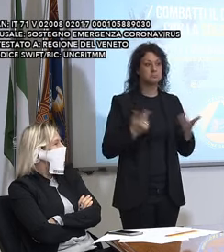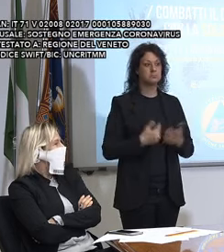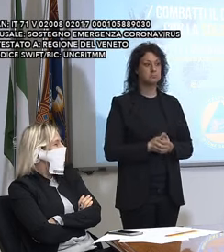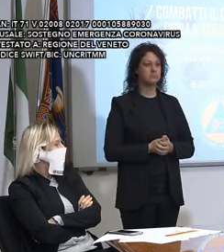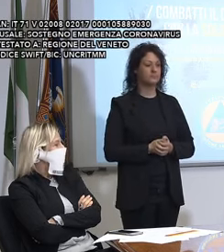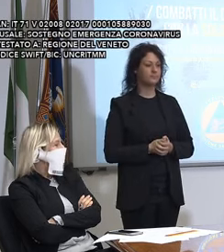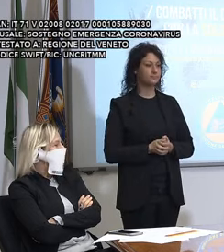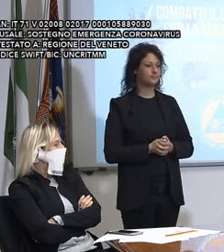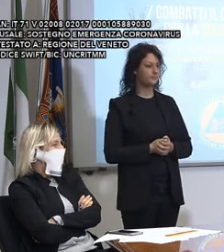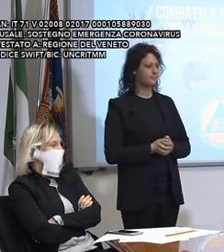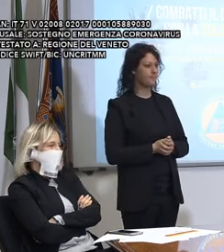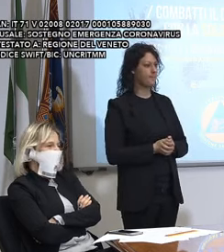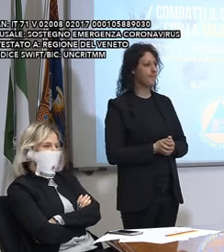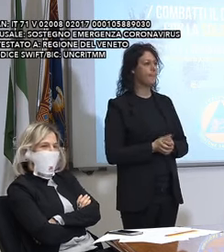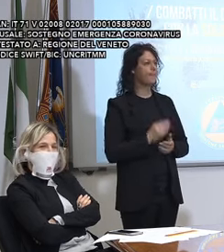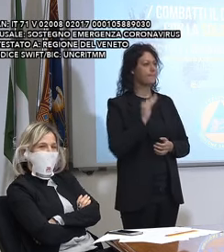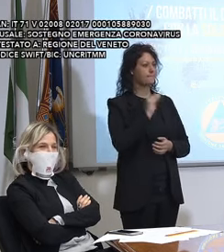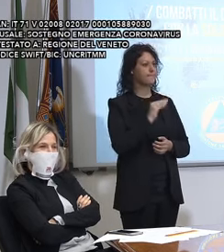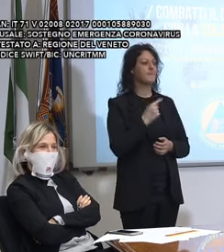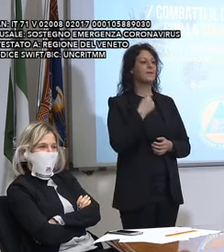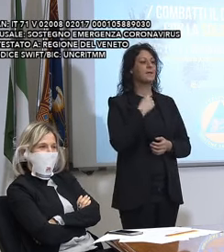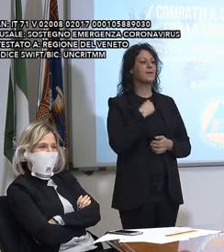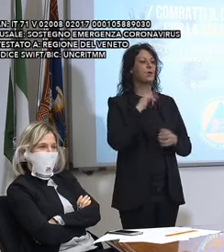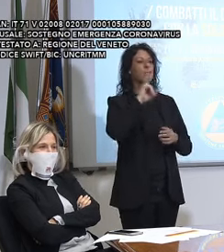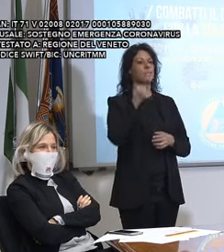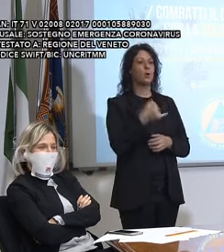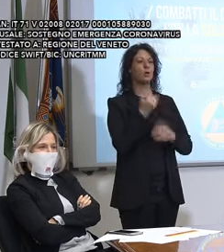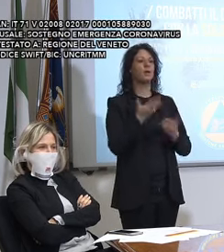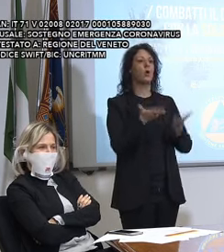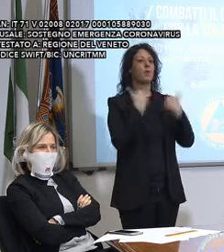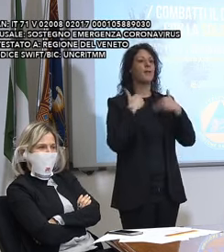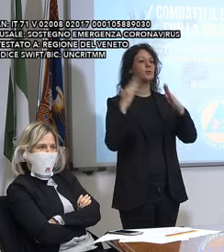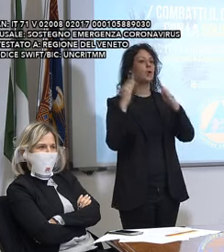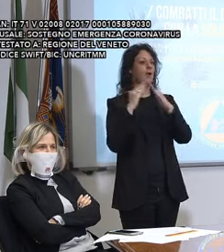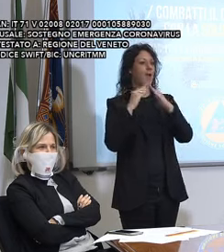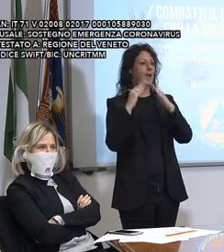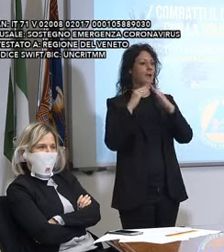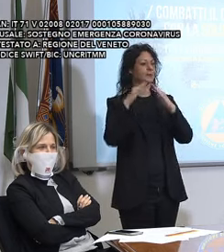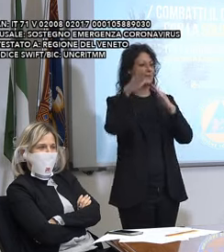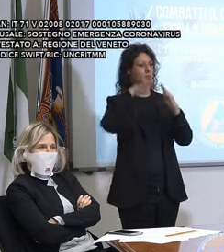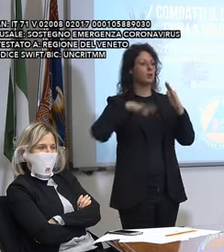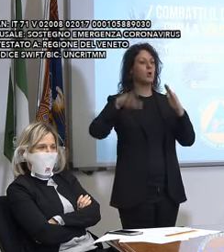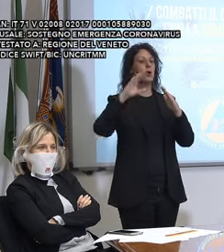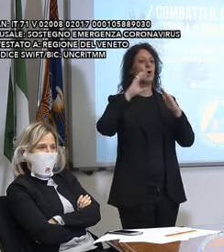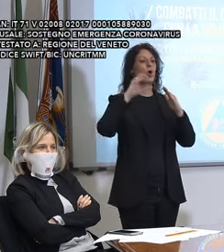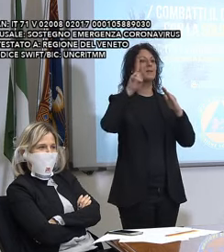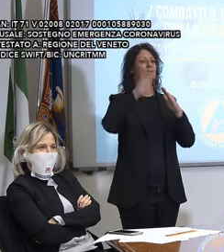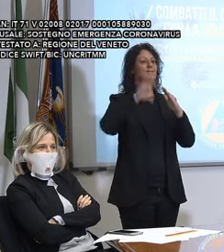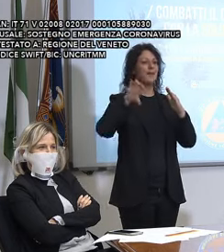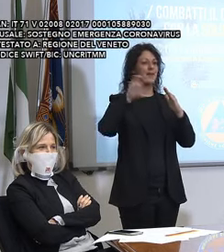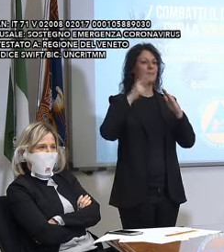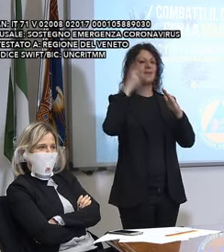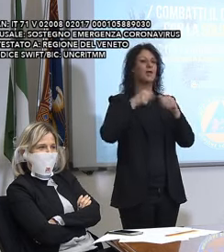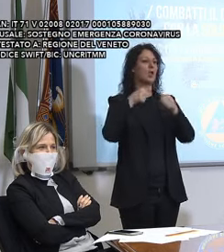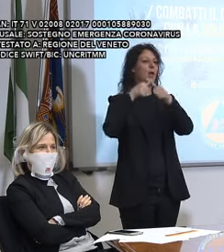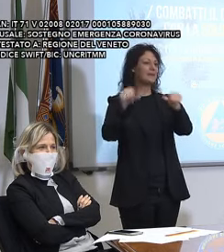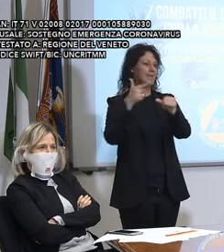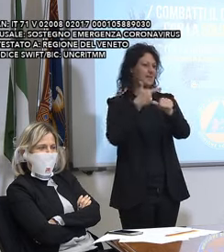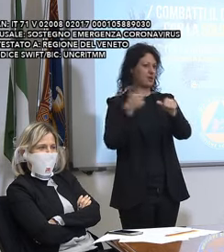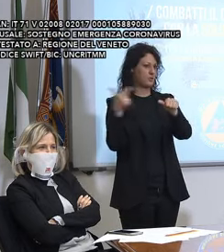collega dice, con mia moglie abbiamo comprato una casa a Colonia Veneta e non abbiamo ancora preso la residenza, attualmente viviamo a Sarego.